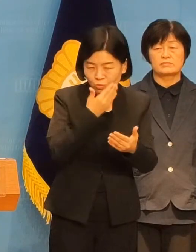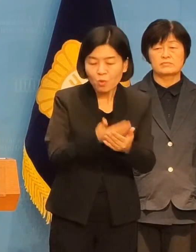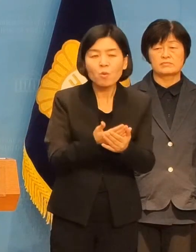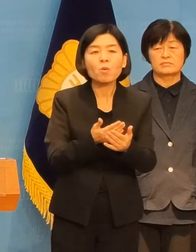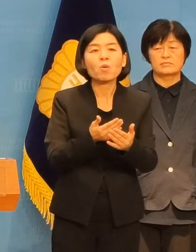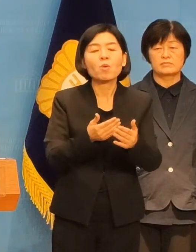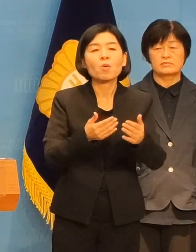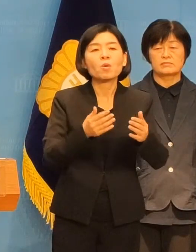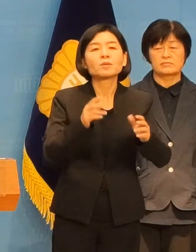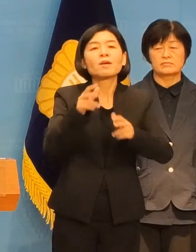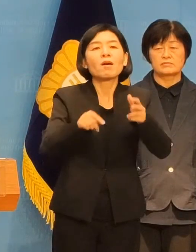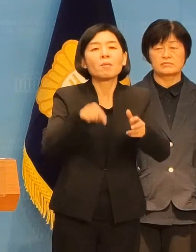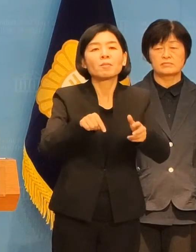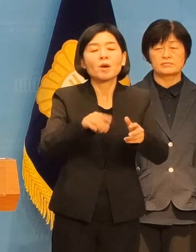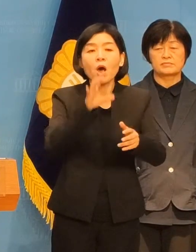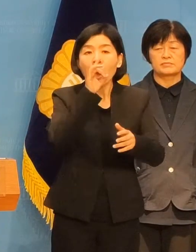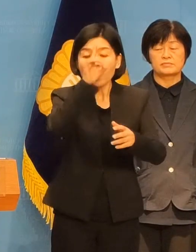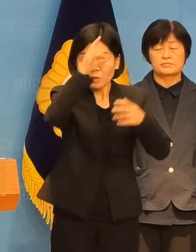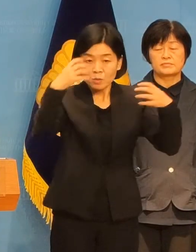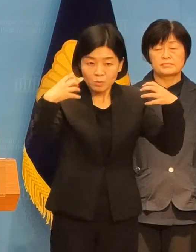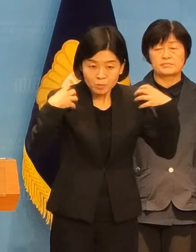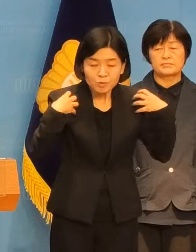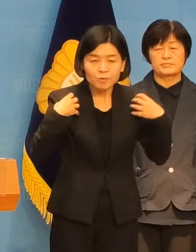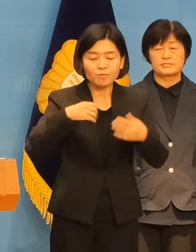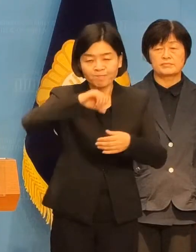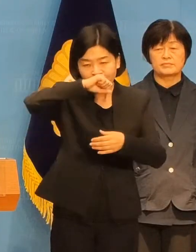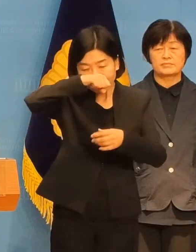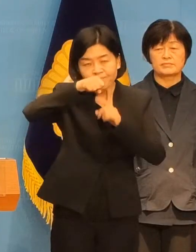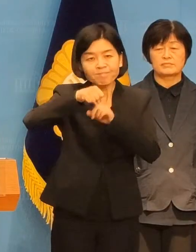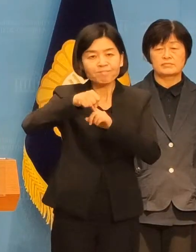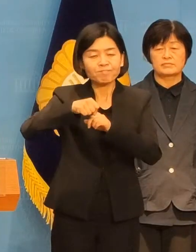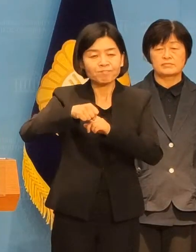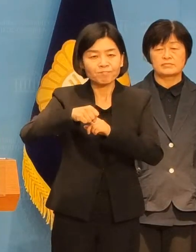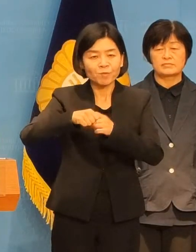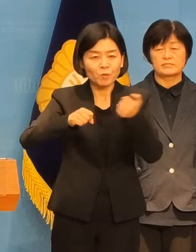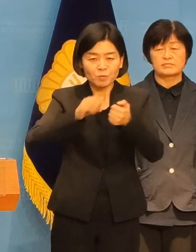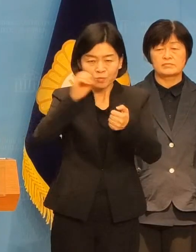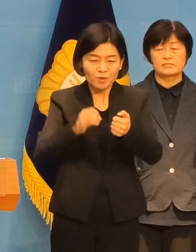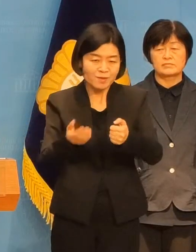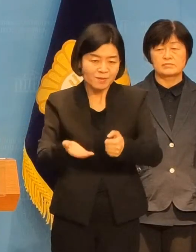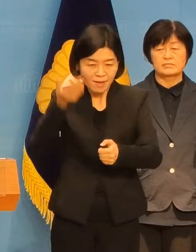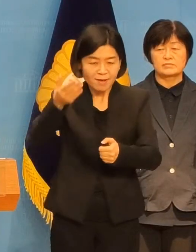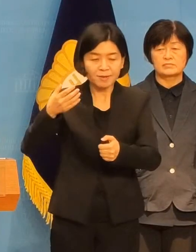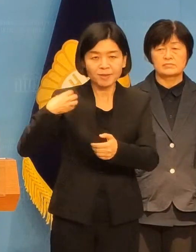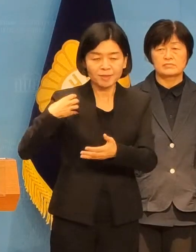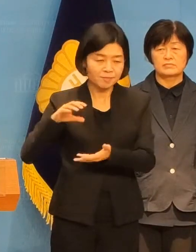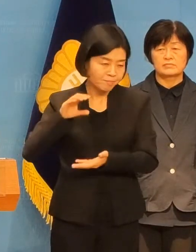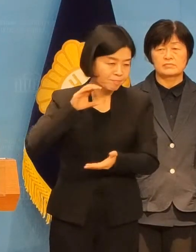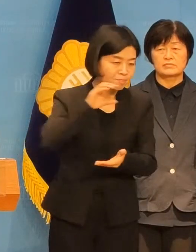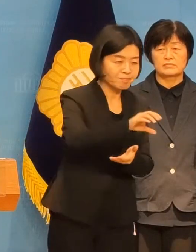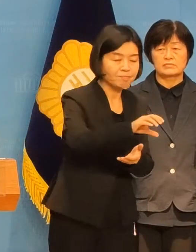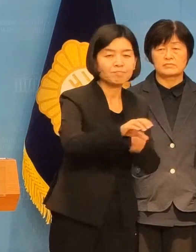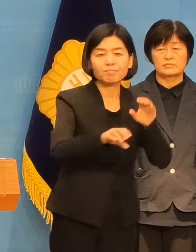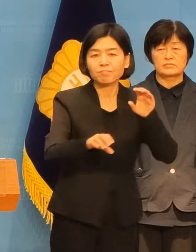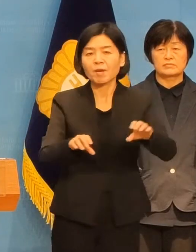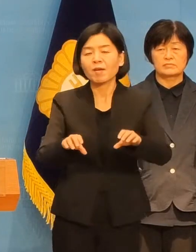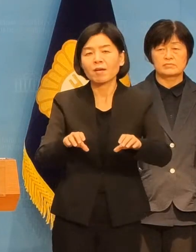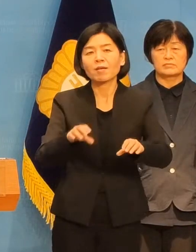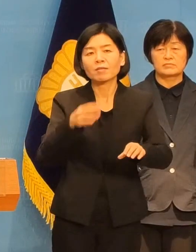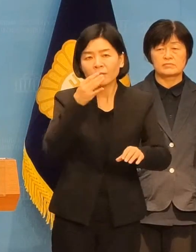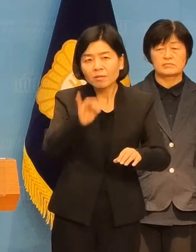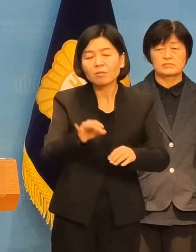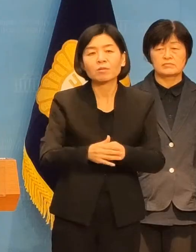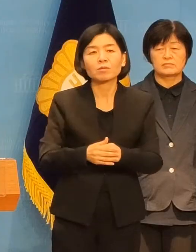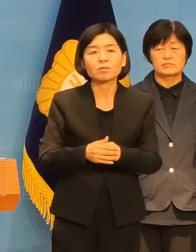사업으로서 중앙정부가 최소한 예산의 절반을 부담하고 책임져야 마땅합니다. 그동안